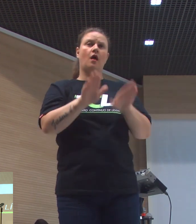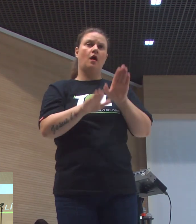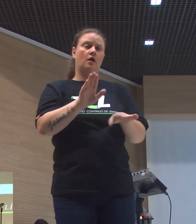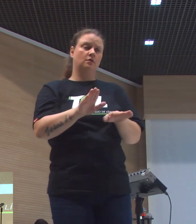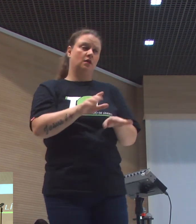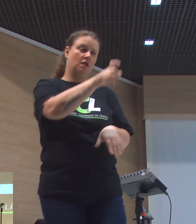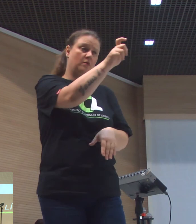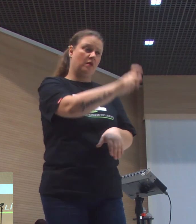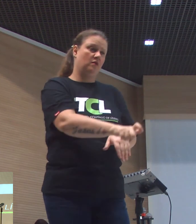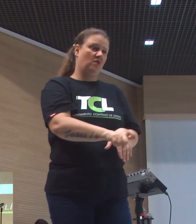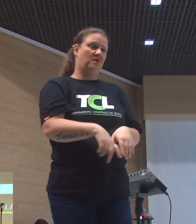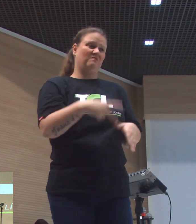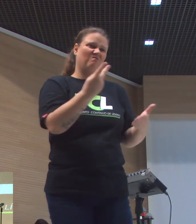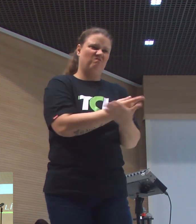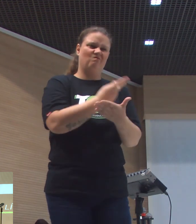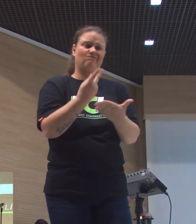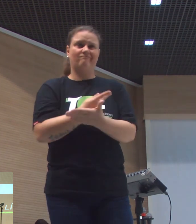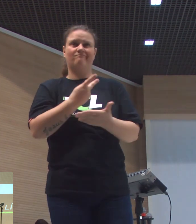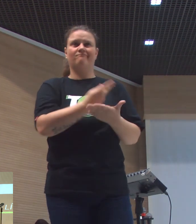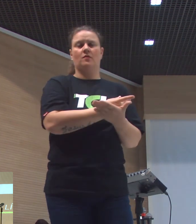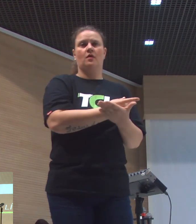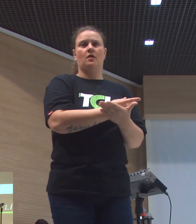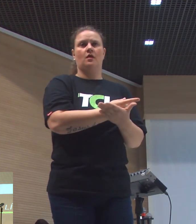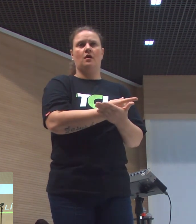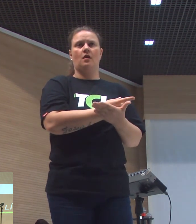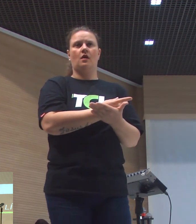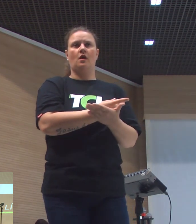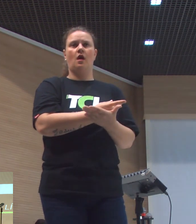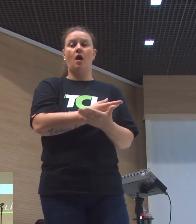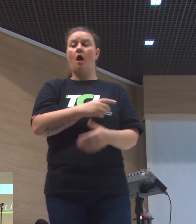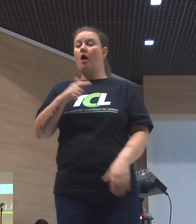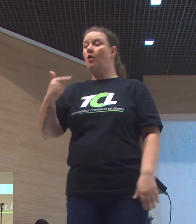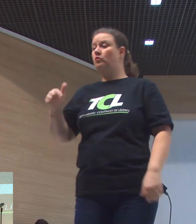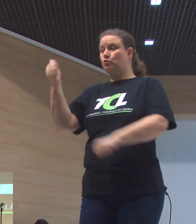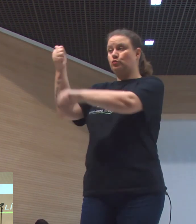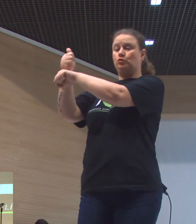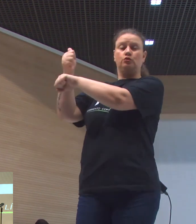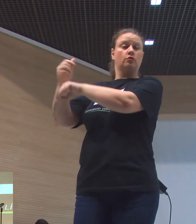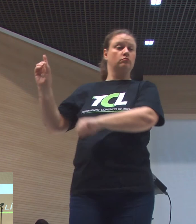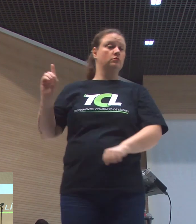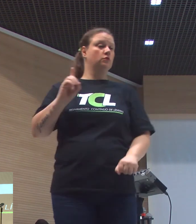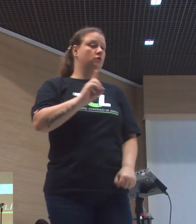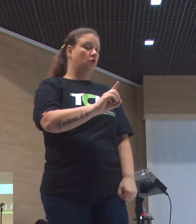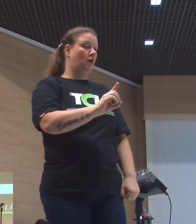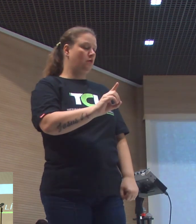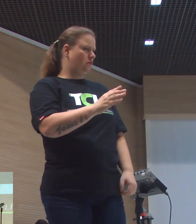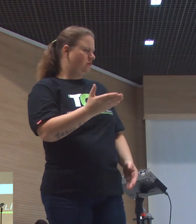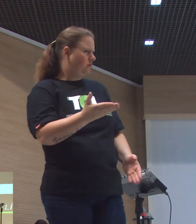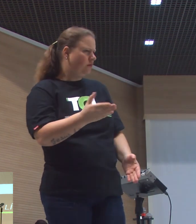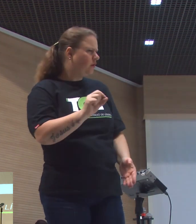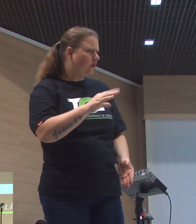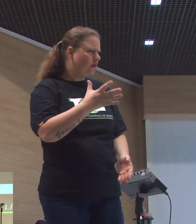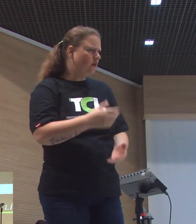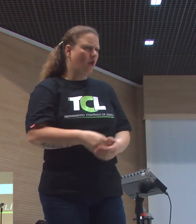conduta errada, e muitas vezes alguém que é superior a ele, e ele se acha no direito de levantar a voz